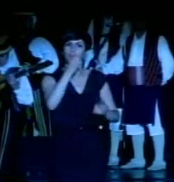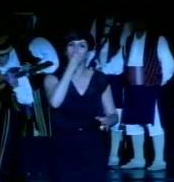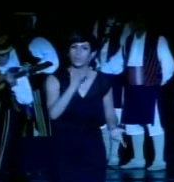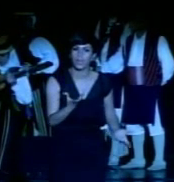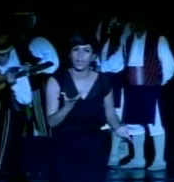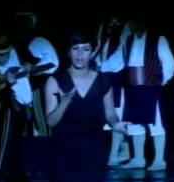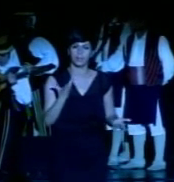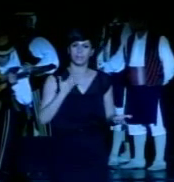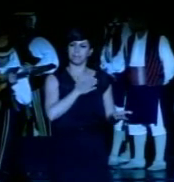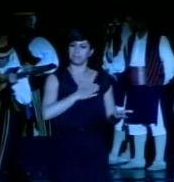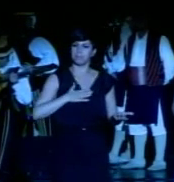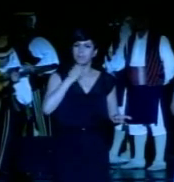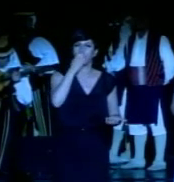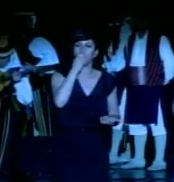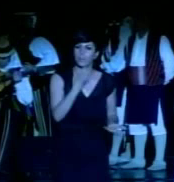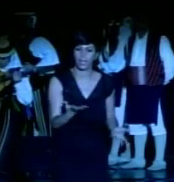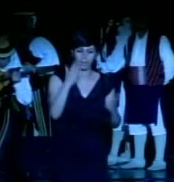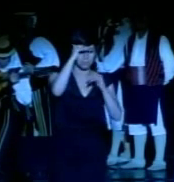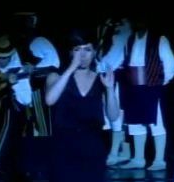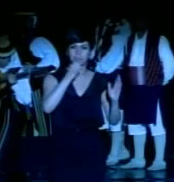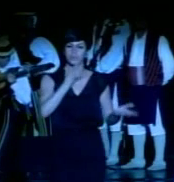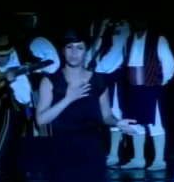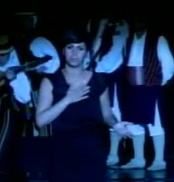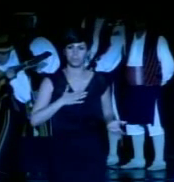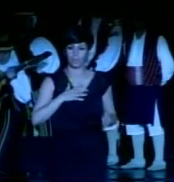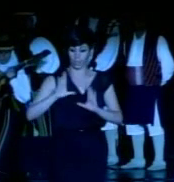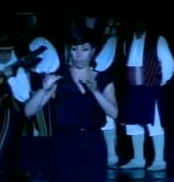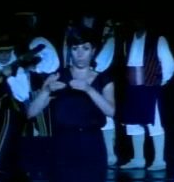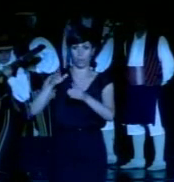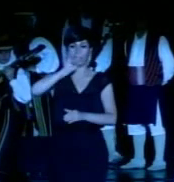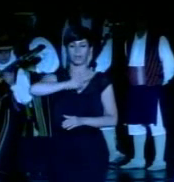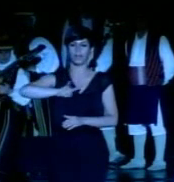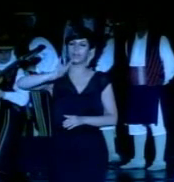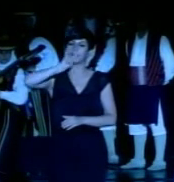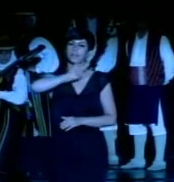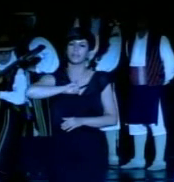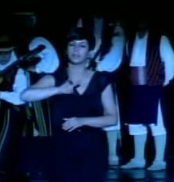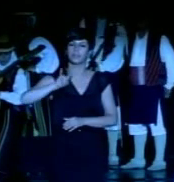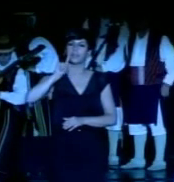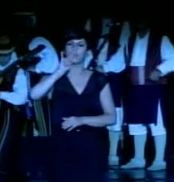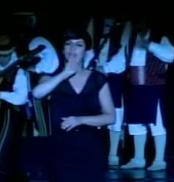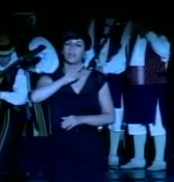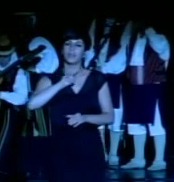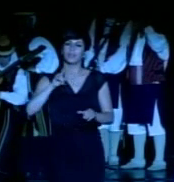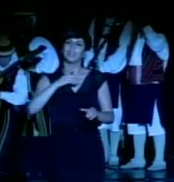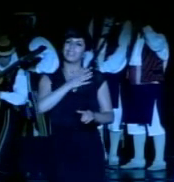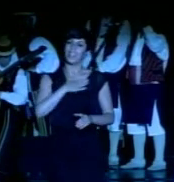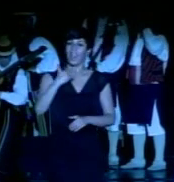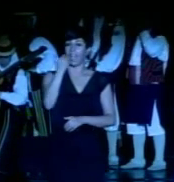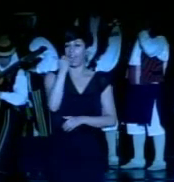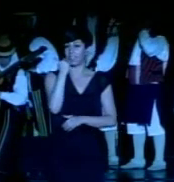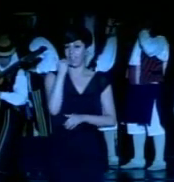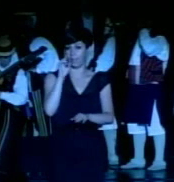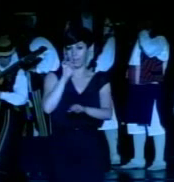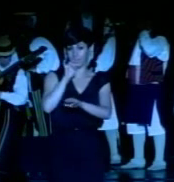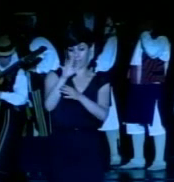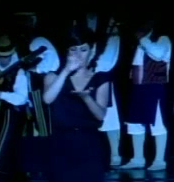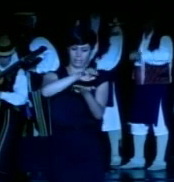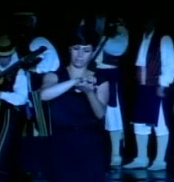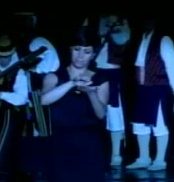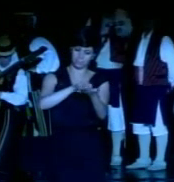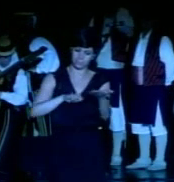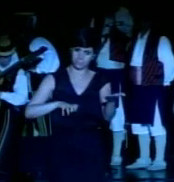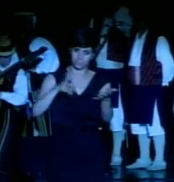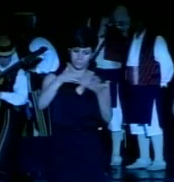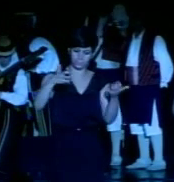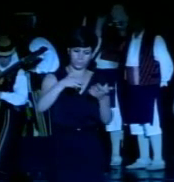los que les atendemos. Y el grupo de Canarias nos ha querido escribir una carta que quieren